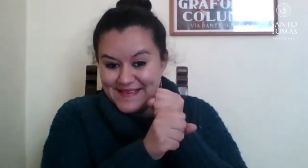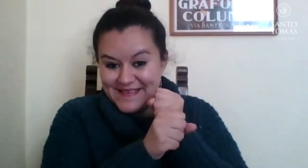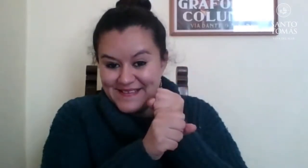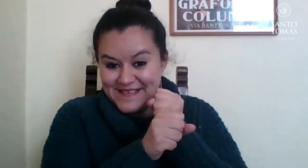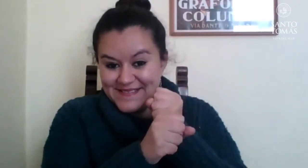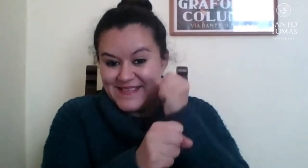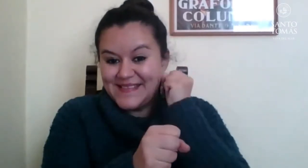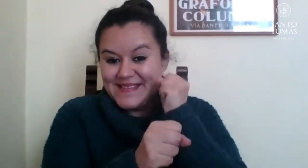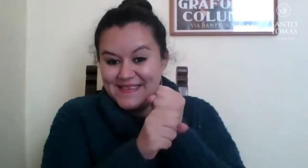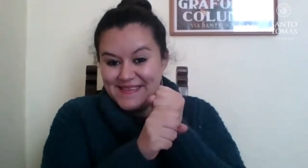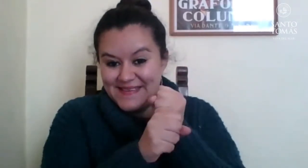Trabajo,